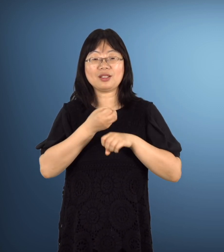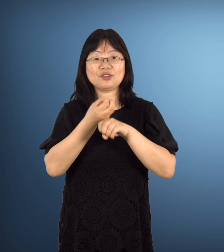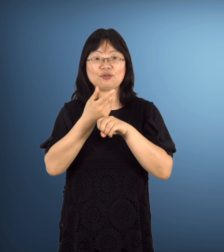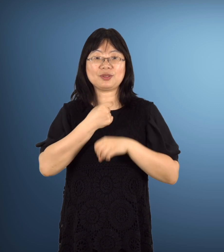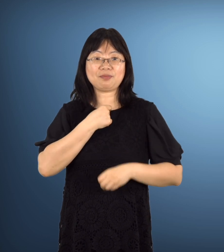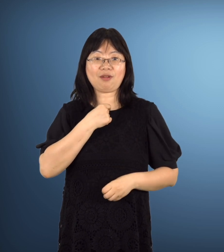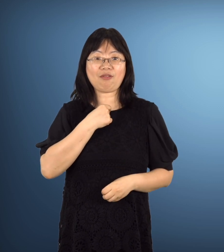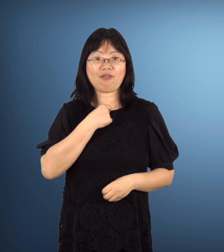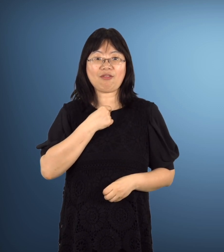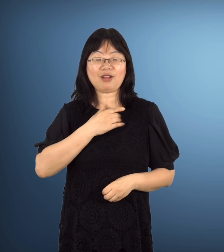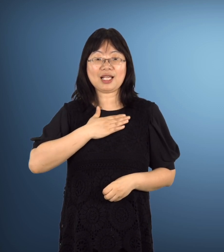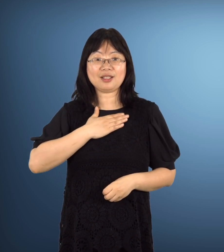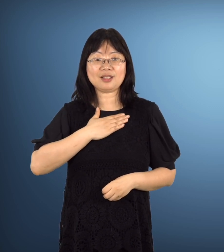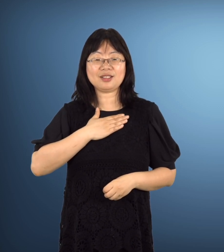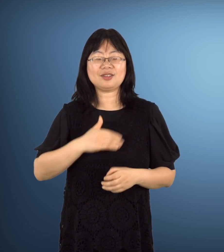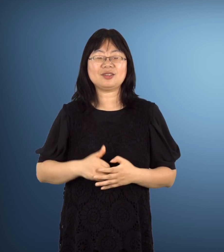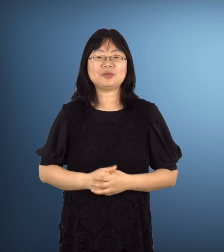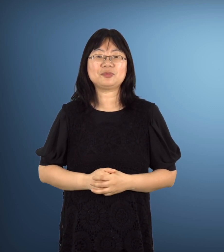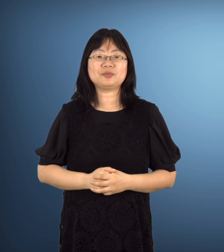드릴게요.